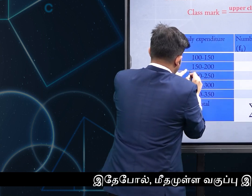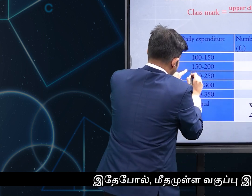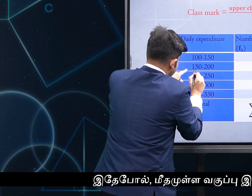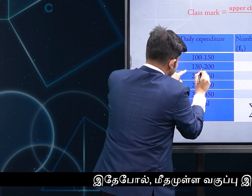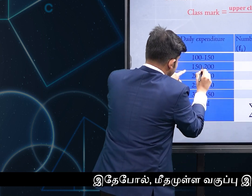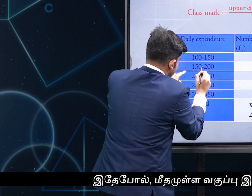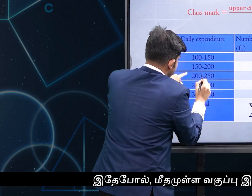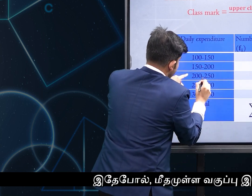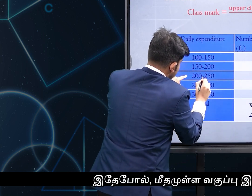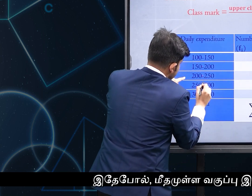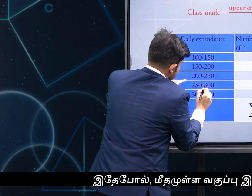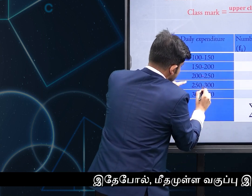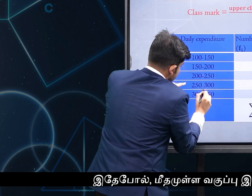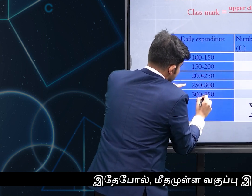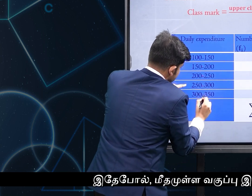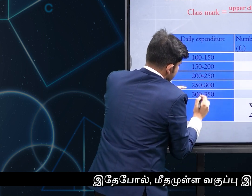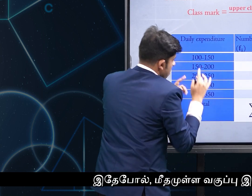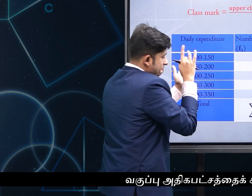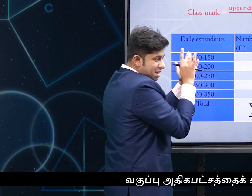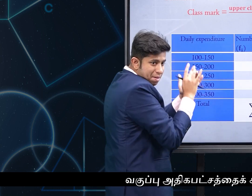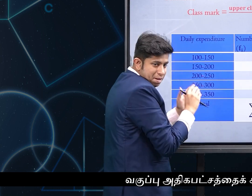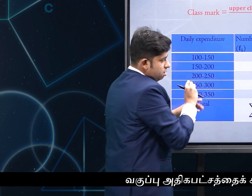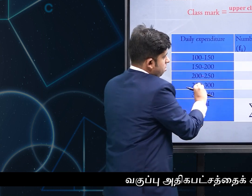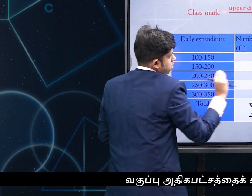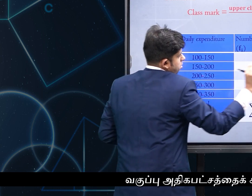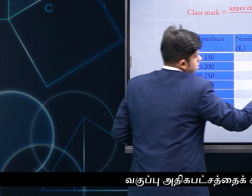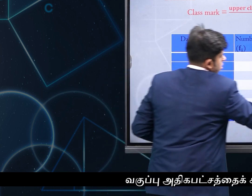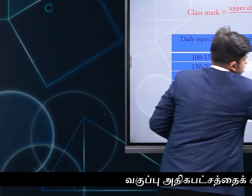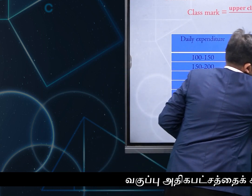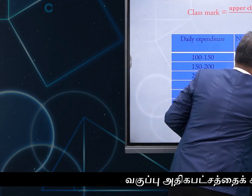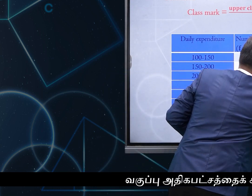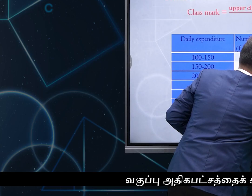இதேபோல் மீதமுள்ள வகுப்பு இடைவெளிகளுக்கான வகுப்பு அதிகபட்சத்தை கண்டறியலாம்.